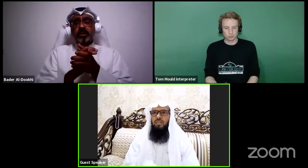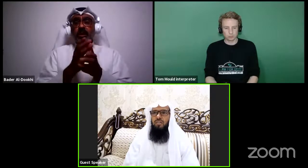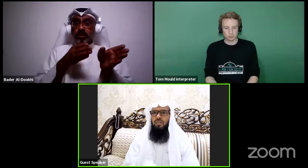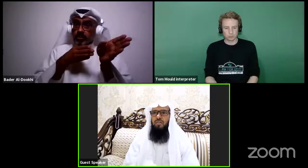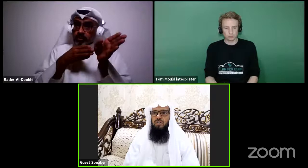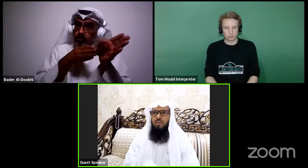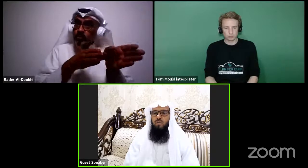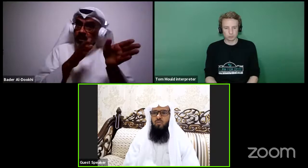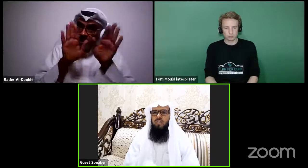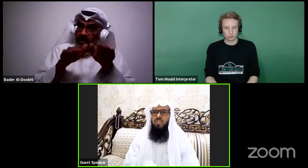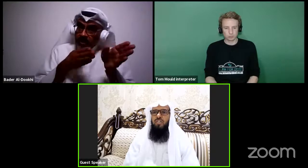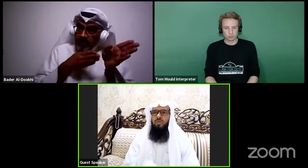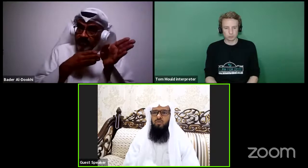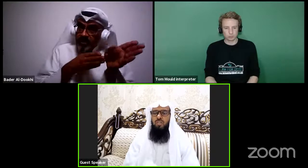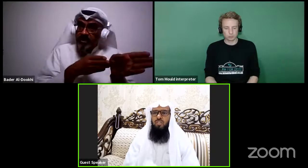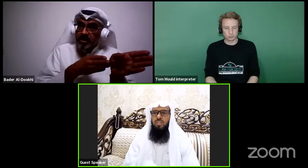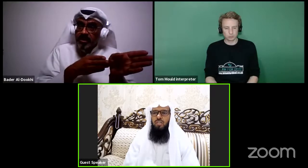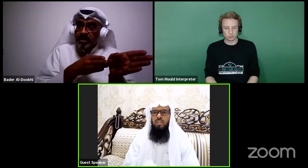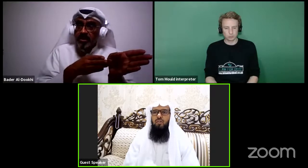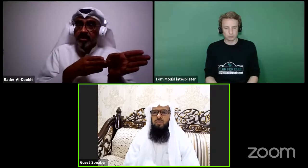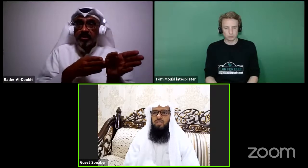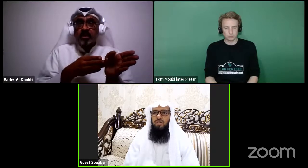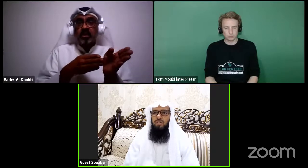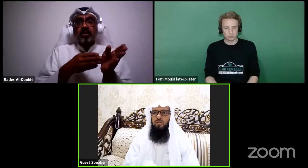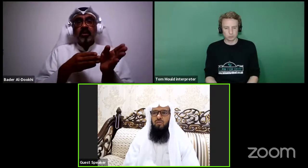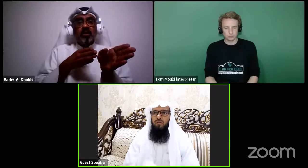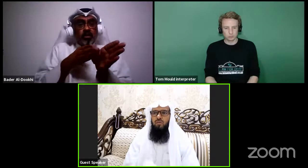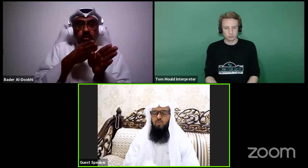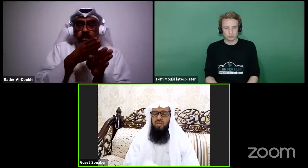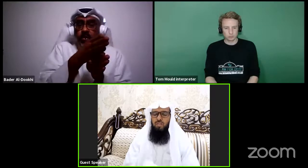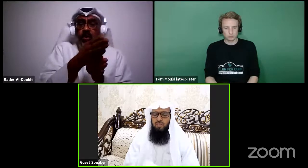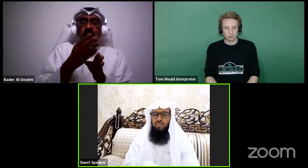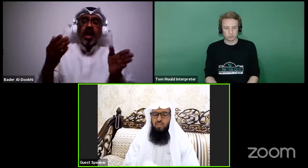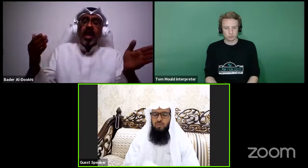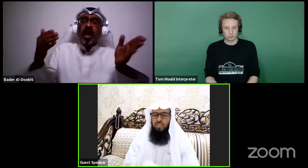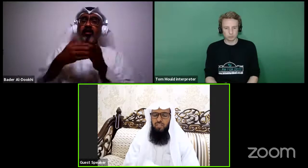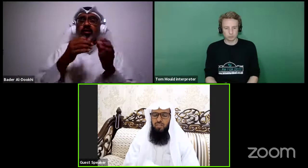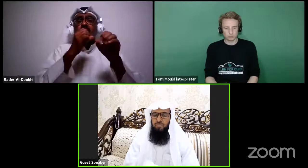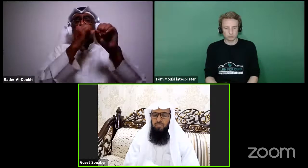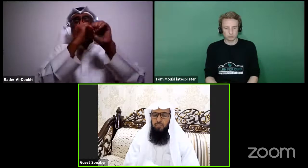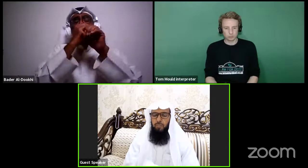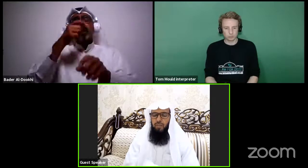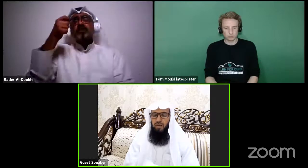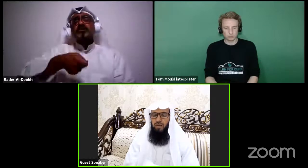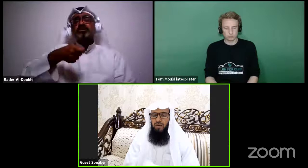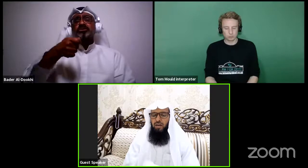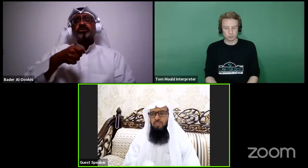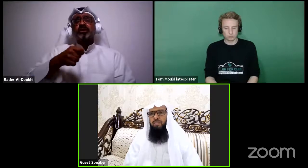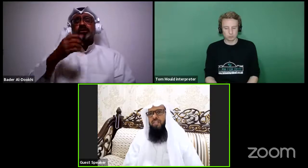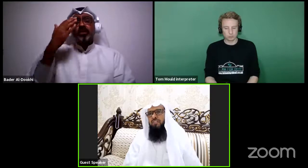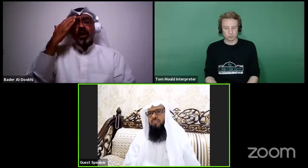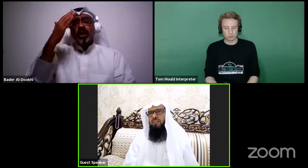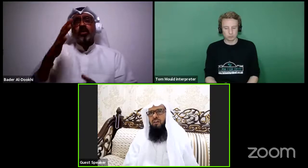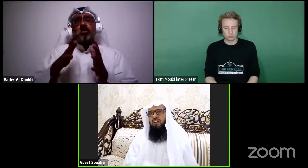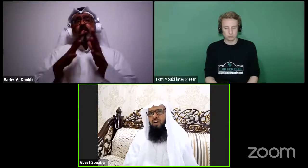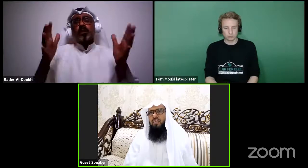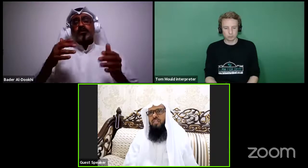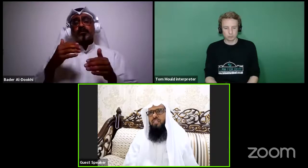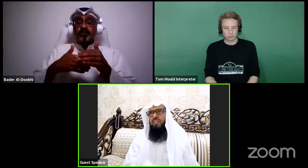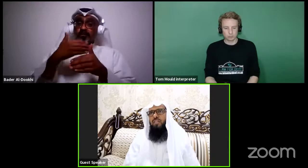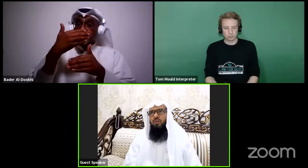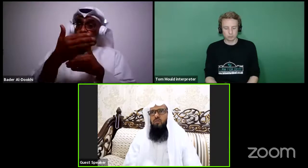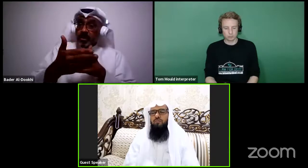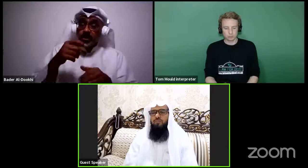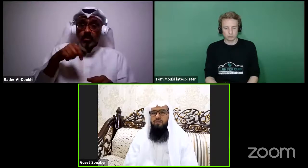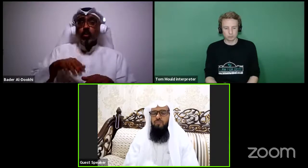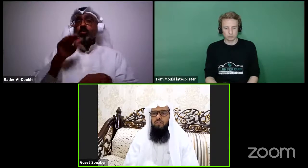نهجه واستنى بسنته إلى يوم الدين، وسلم تسليما كثيرا. أما بعد،